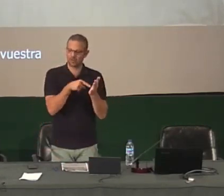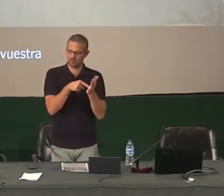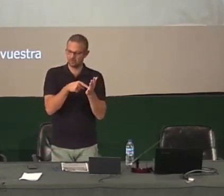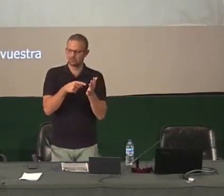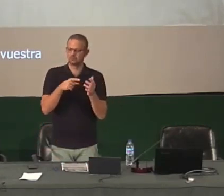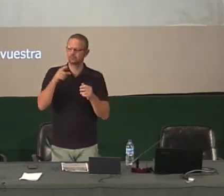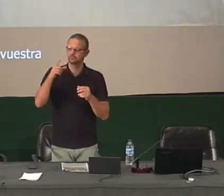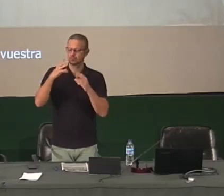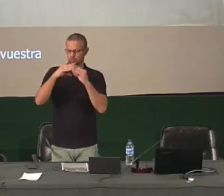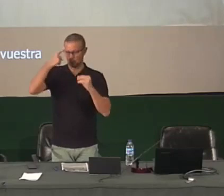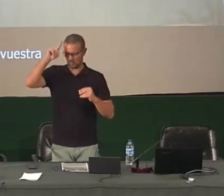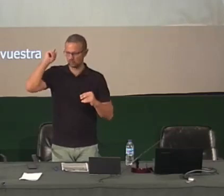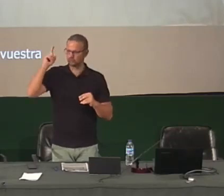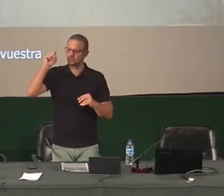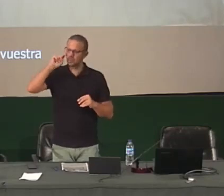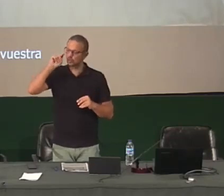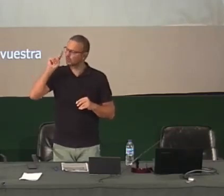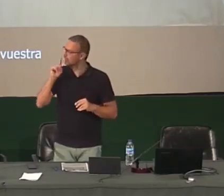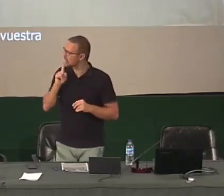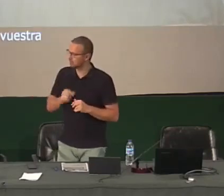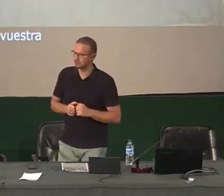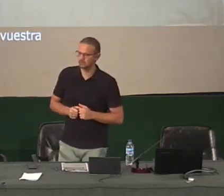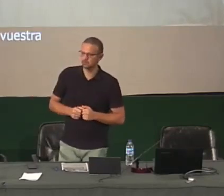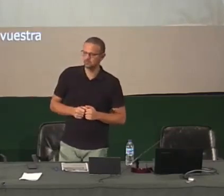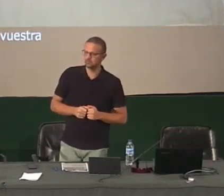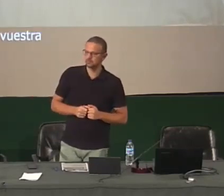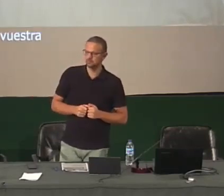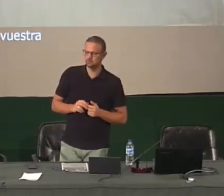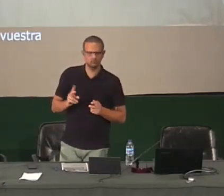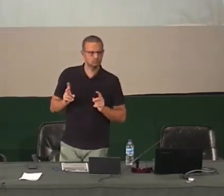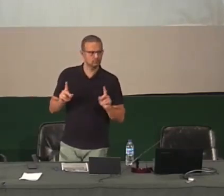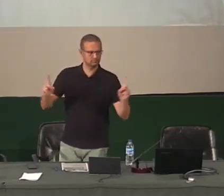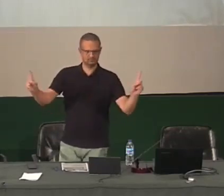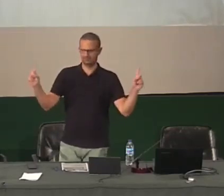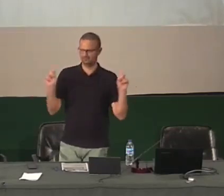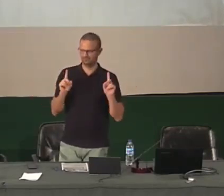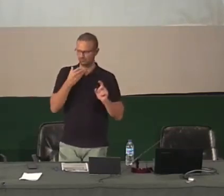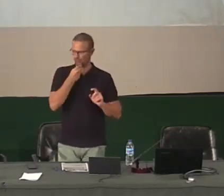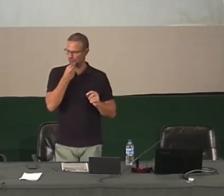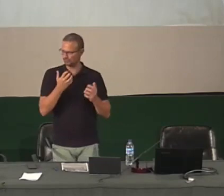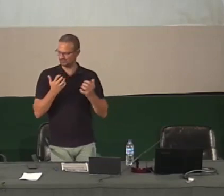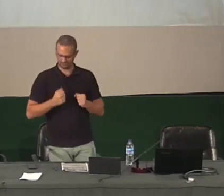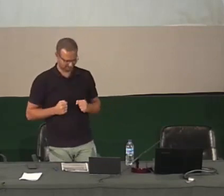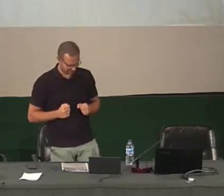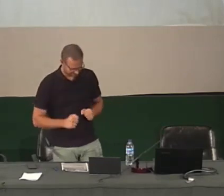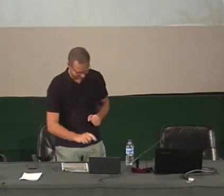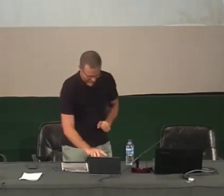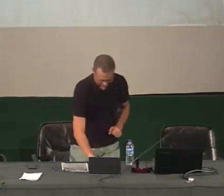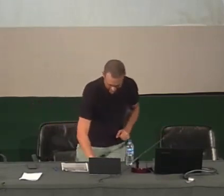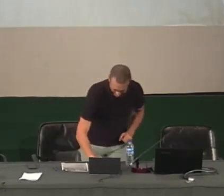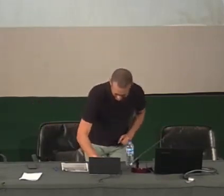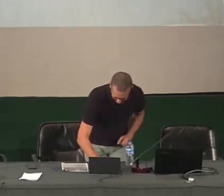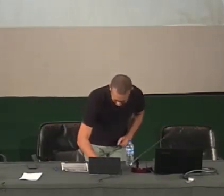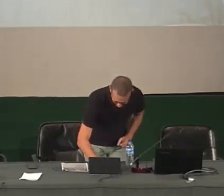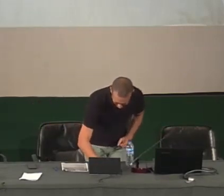Muy bien, ahora vamos con la ponencia acerca de la expresión de la condicionalidad